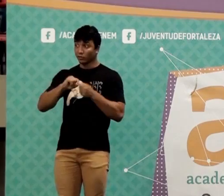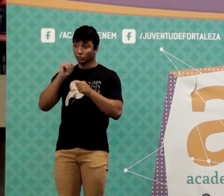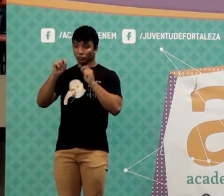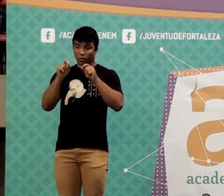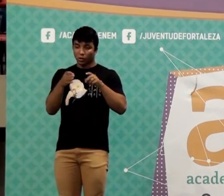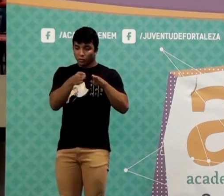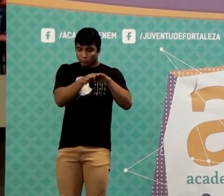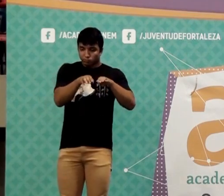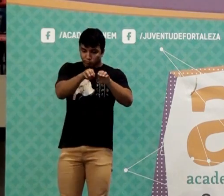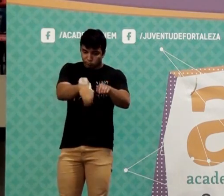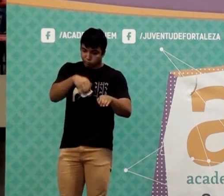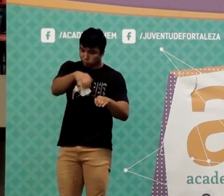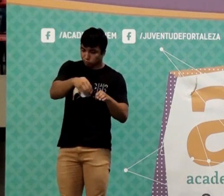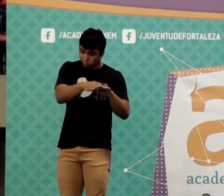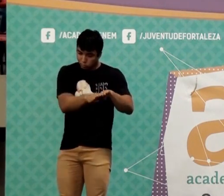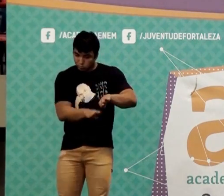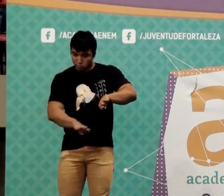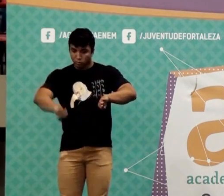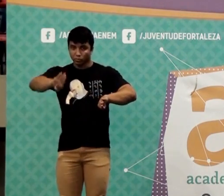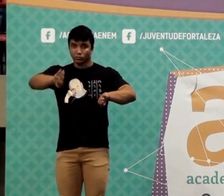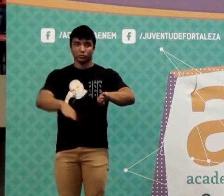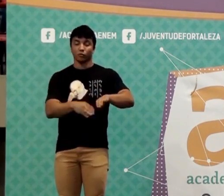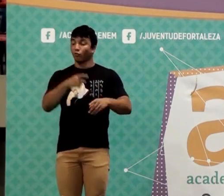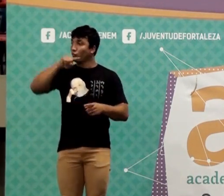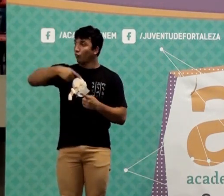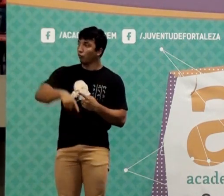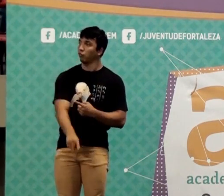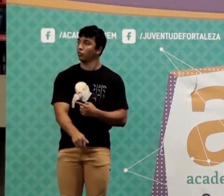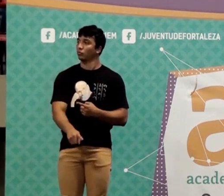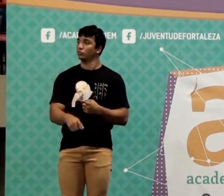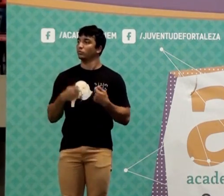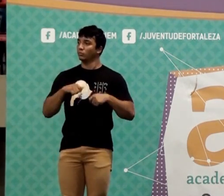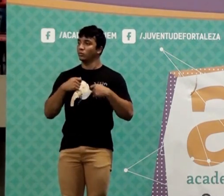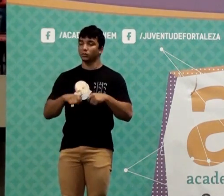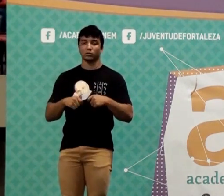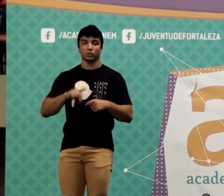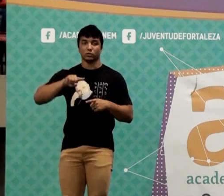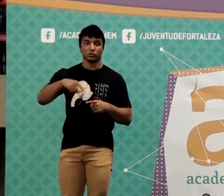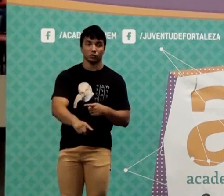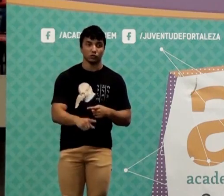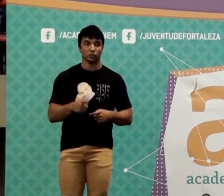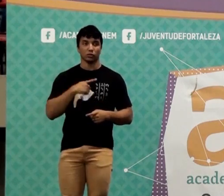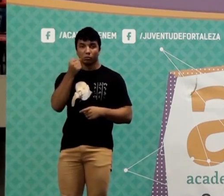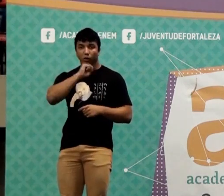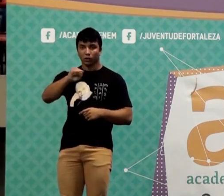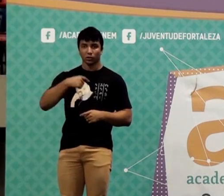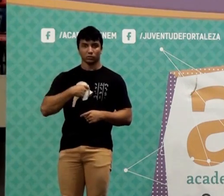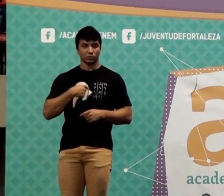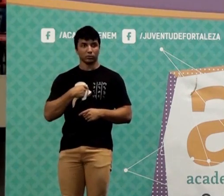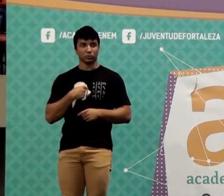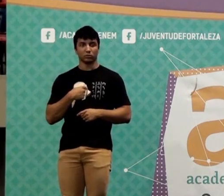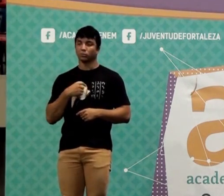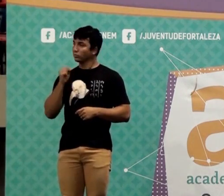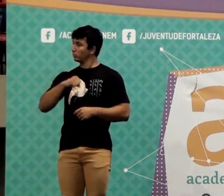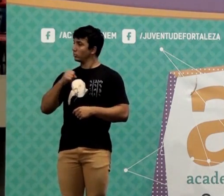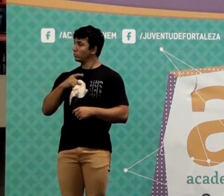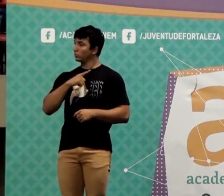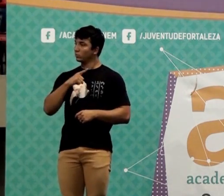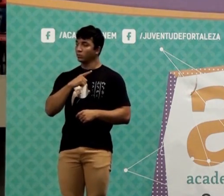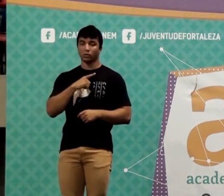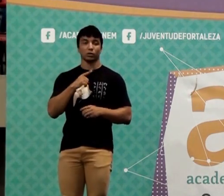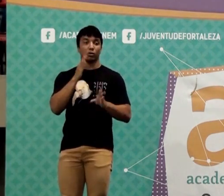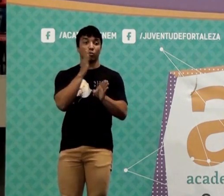Europa. O primeiro anfíbio que mora em montanha. Tu não vai arranjar jacaré em todo canto, não. Tá?